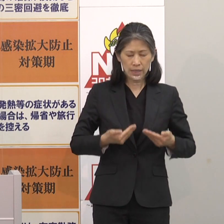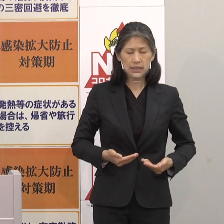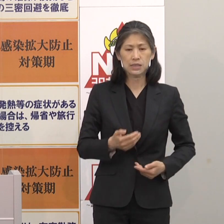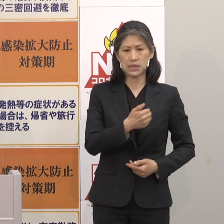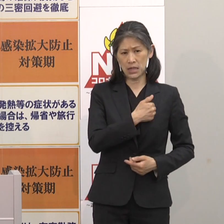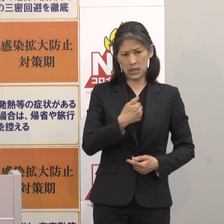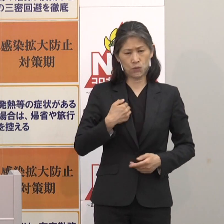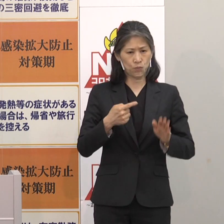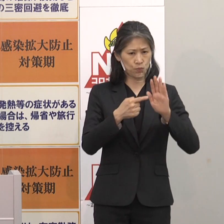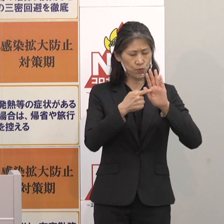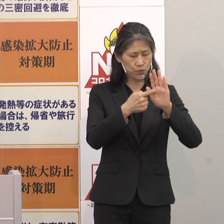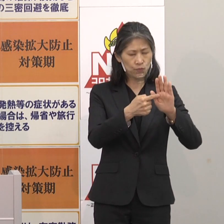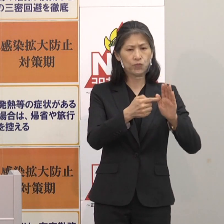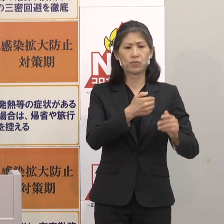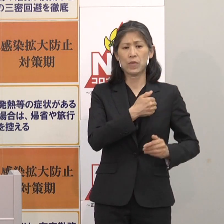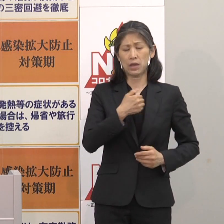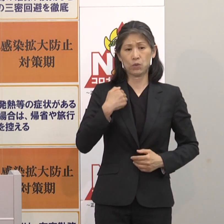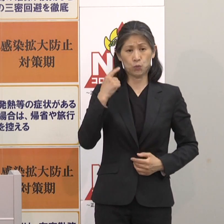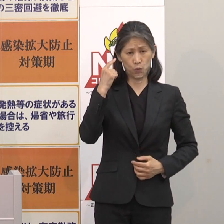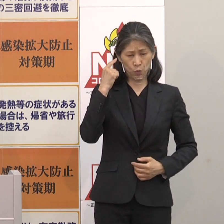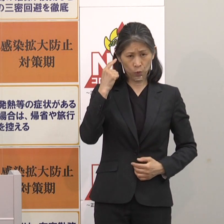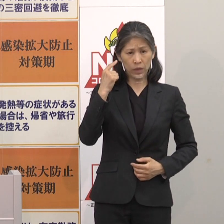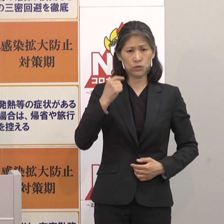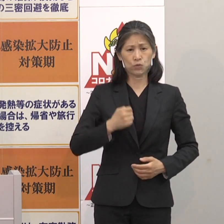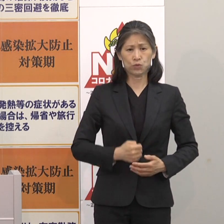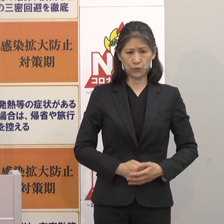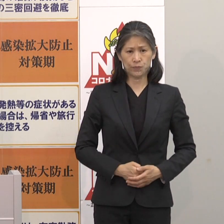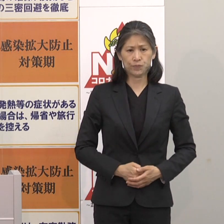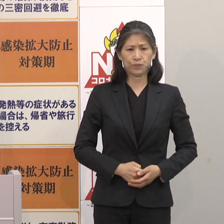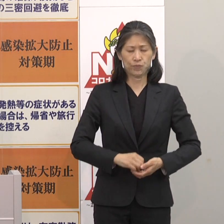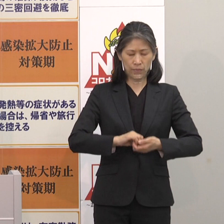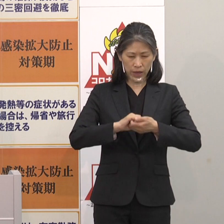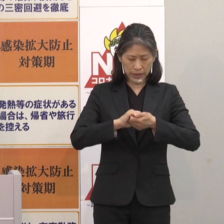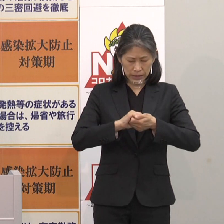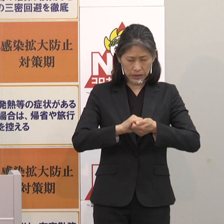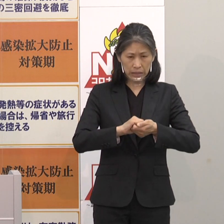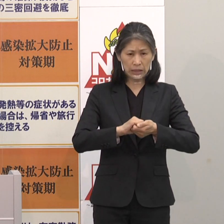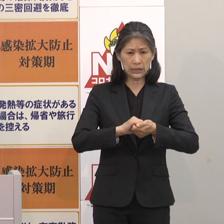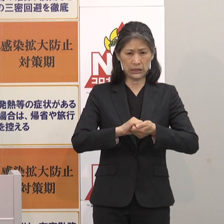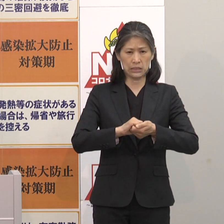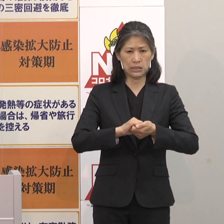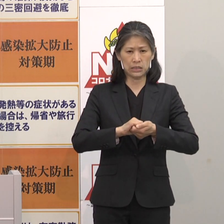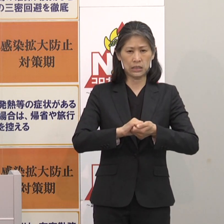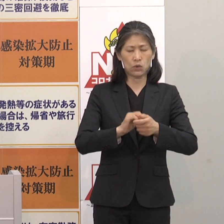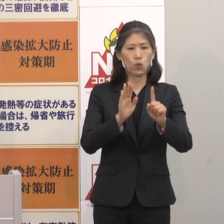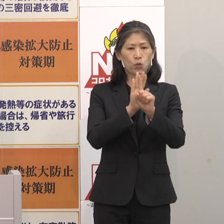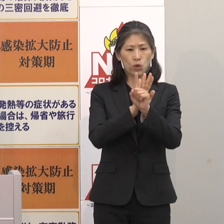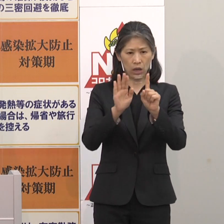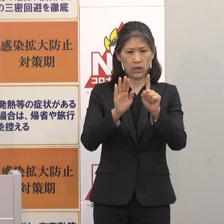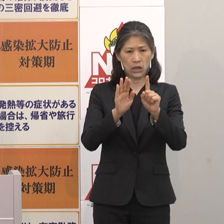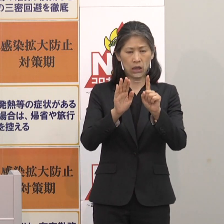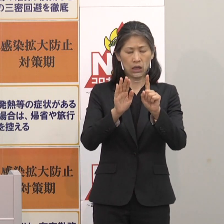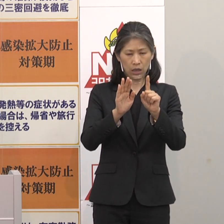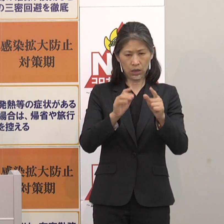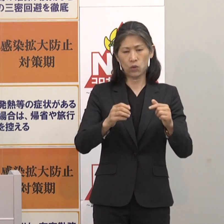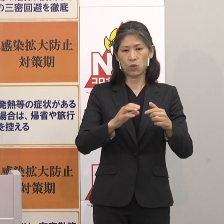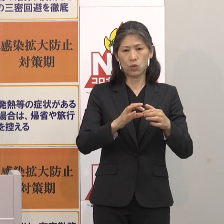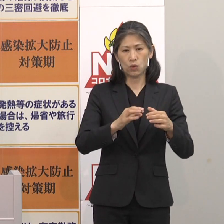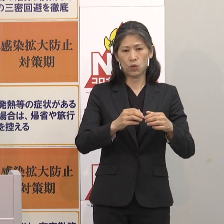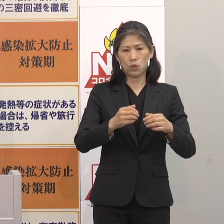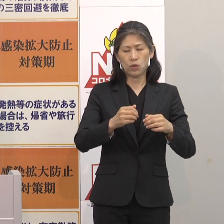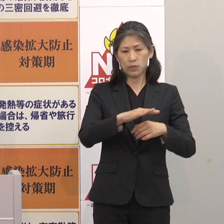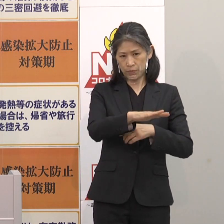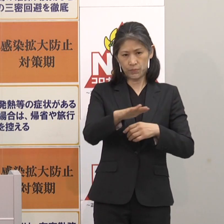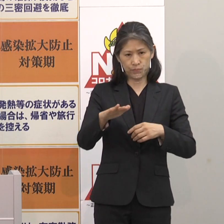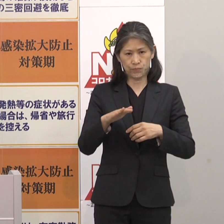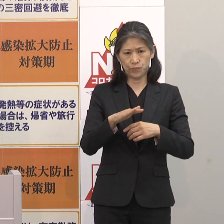も示せるのではないかと思いますので、ぜひこの大臣、閣僚大臣、関係閣僚大臣、